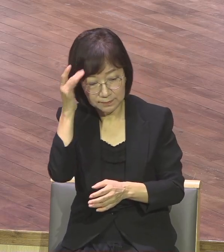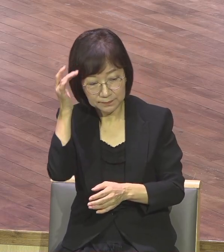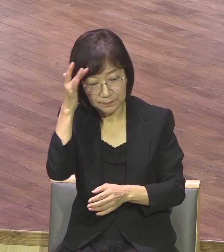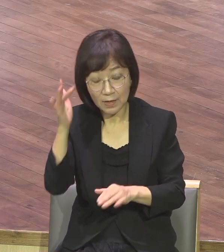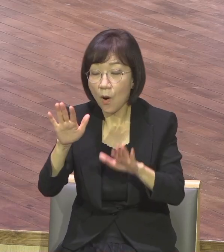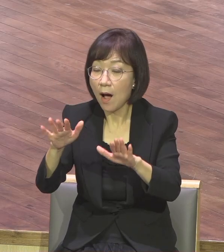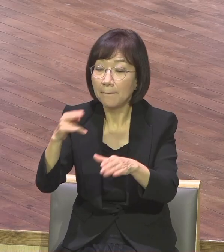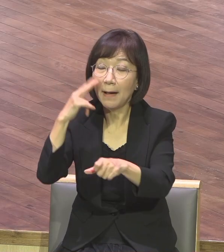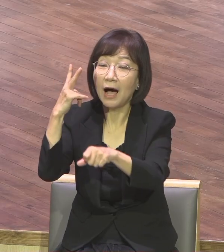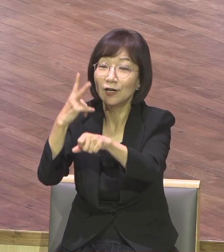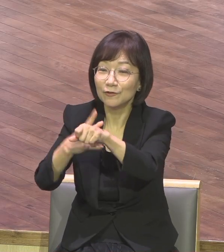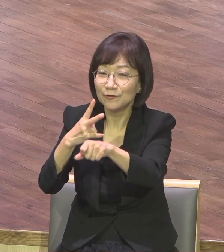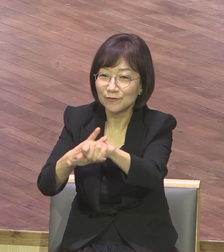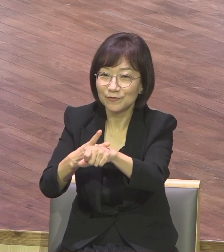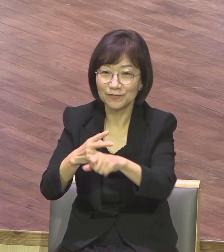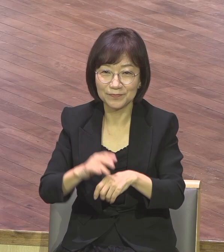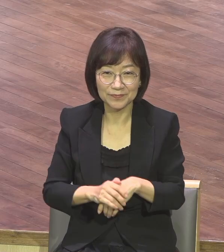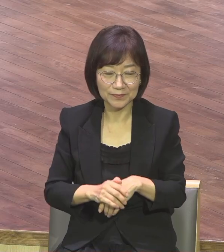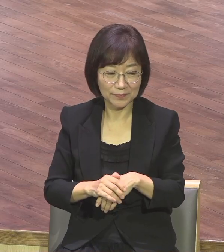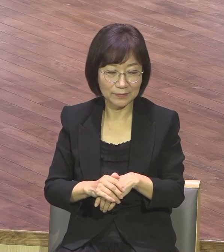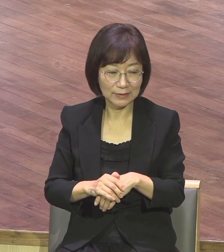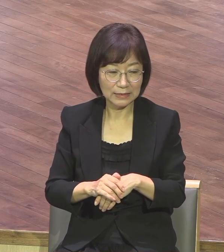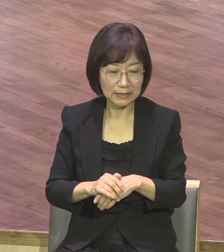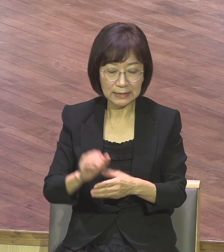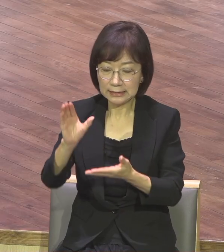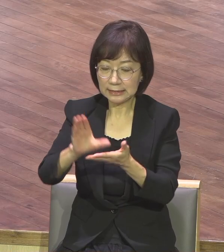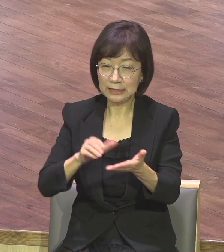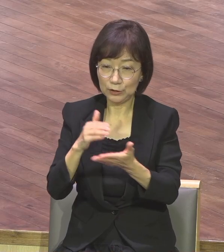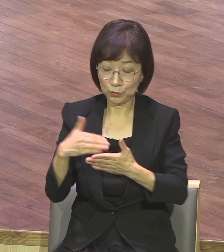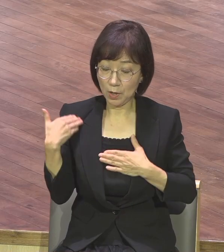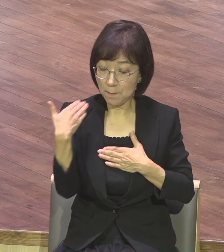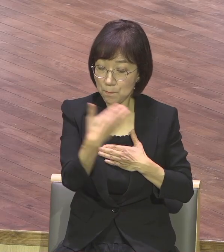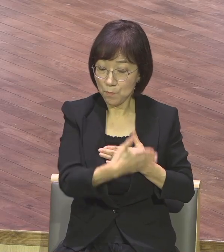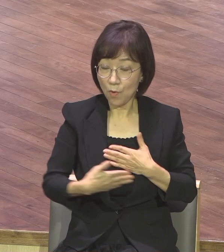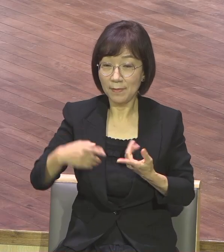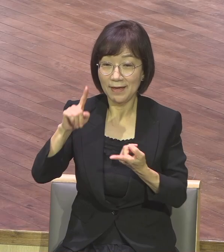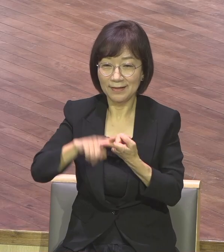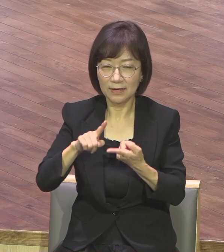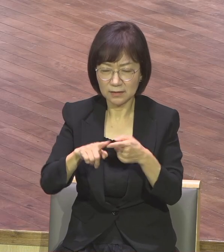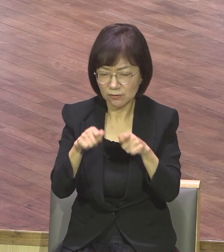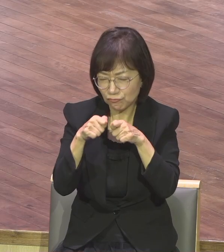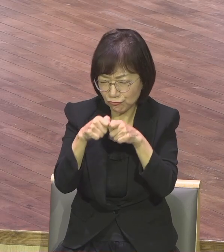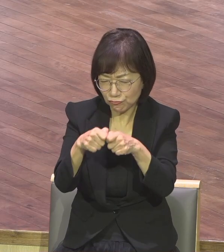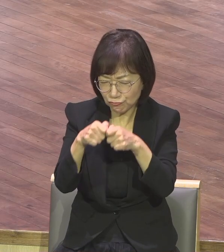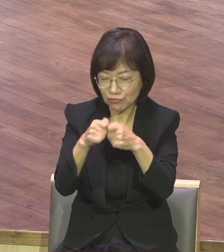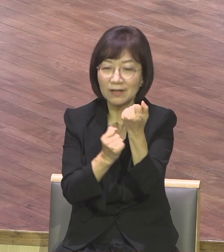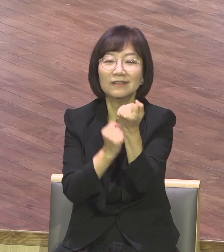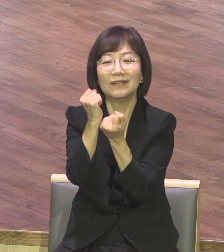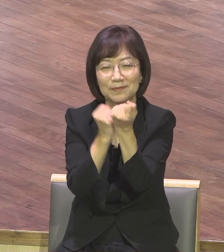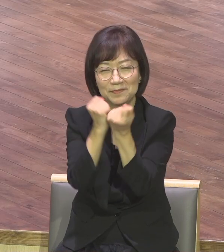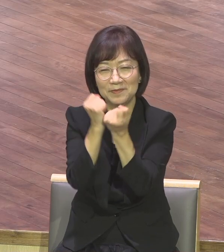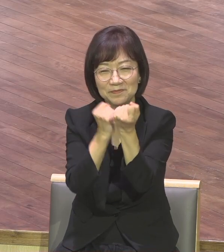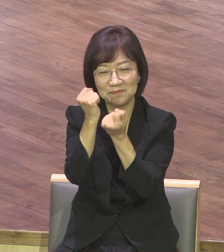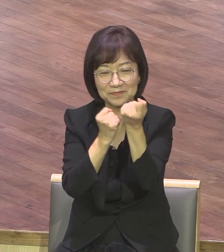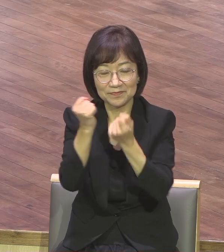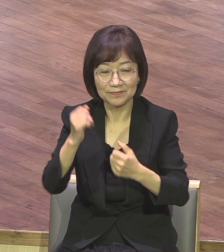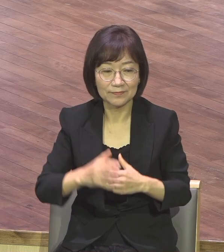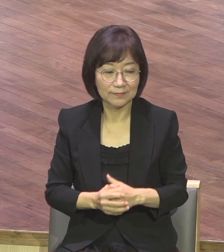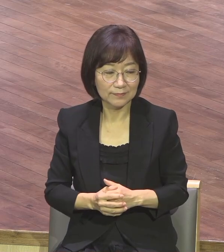사도 바울은 그리스도의 몸을 세우는 것에 대해서 좀 더 구체적으로 그렇게 밝히고 있습니다. 무엇보다